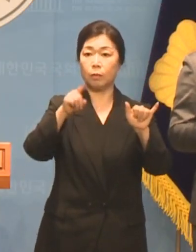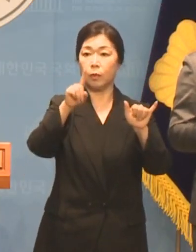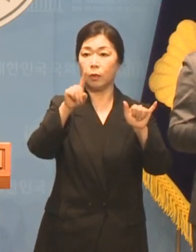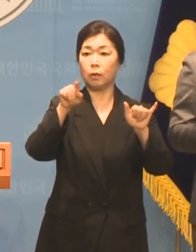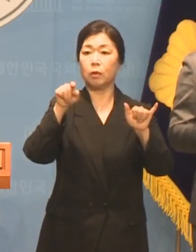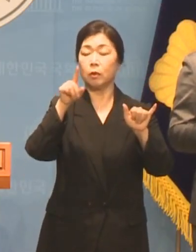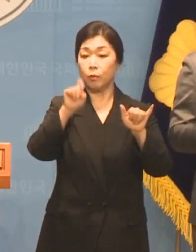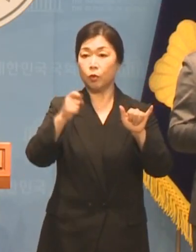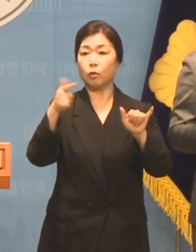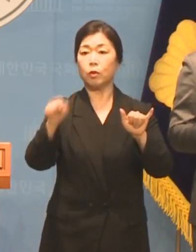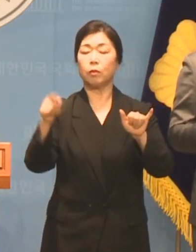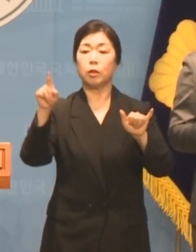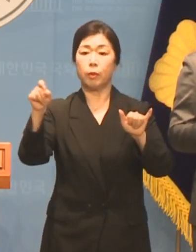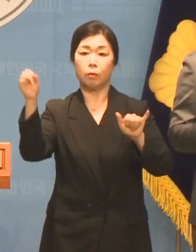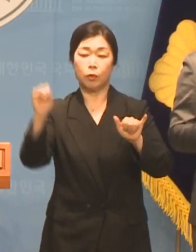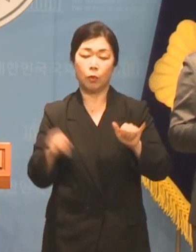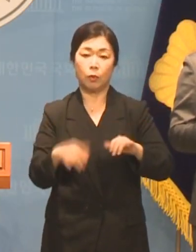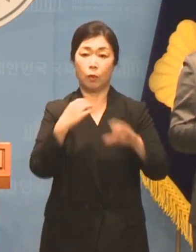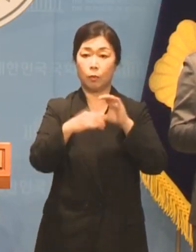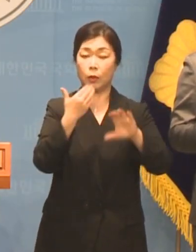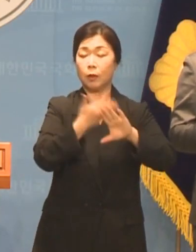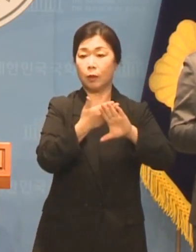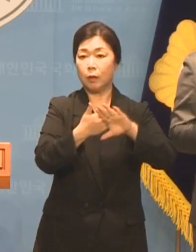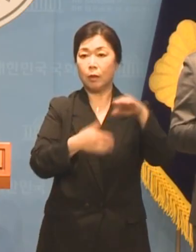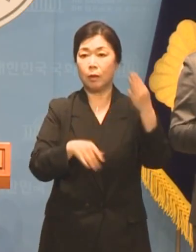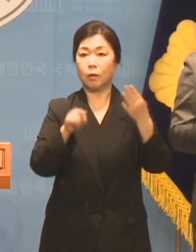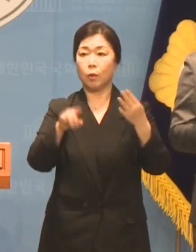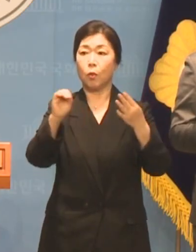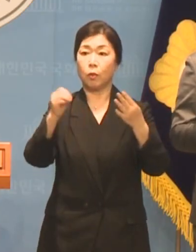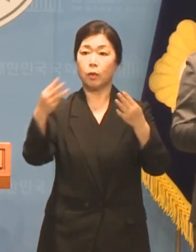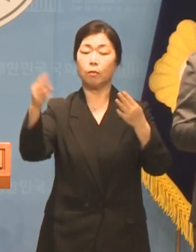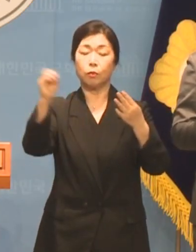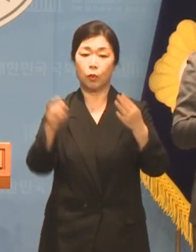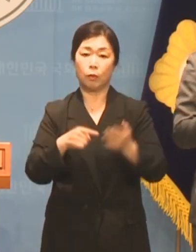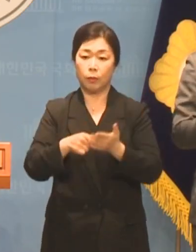16.11%, 커뮤니티 4.03%로 제보되고 있습니다.